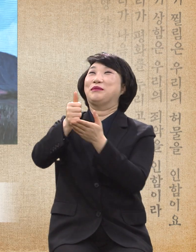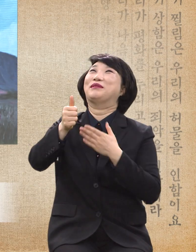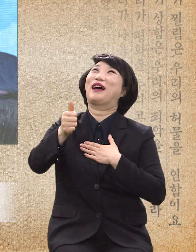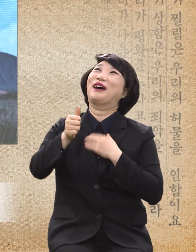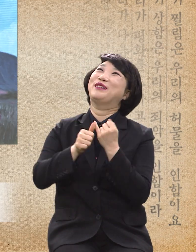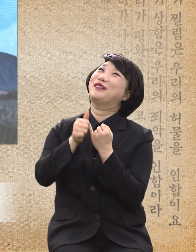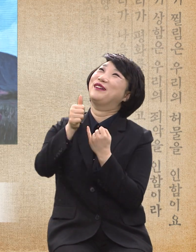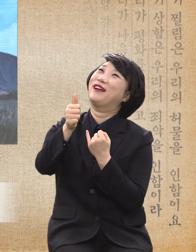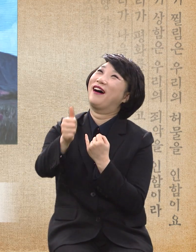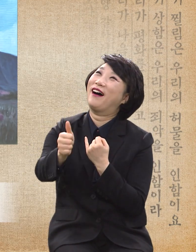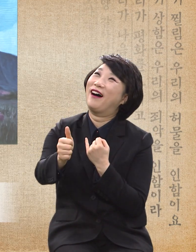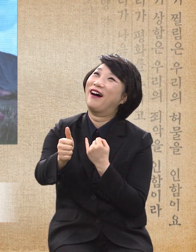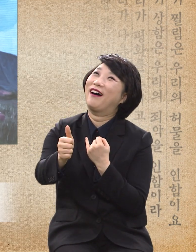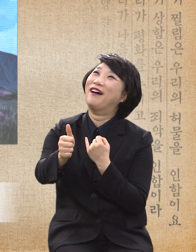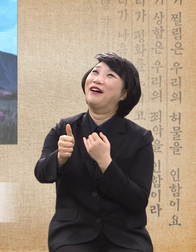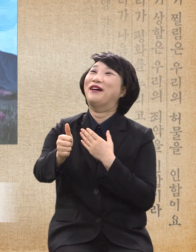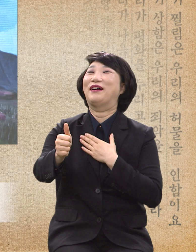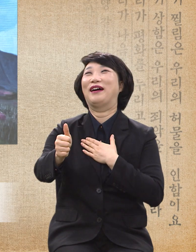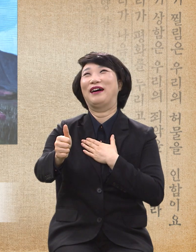나의 신랑이시다.